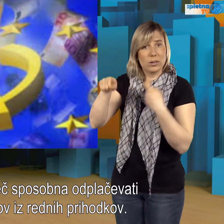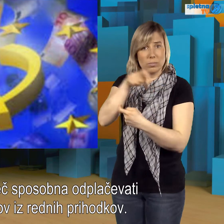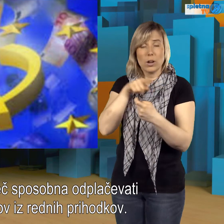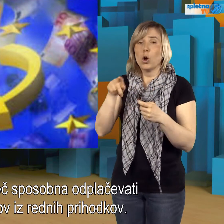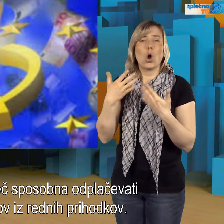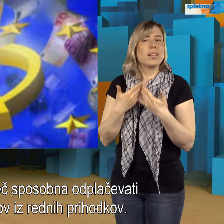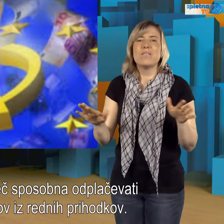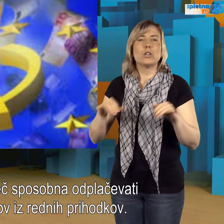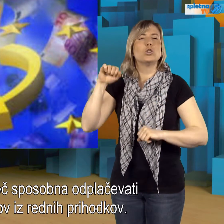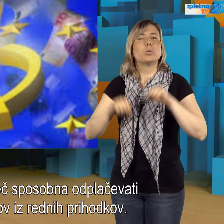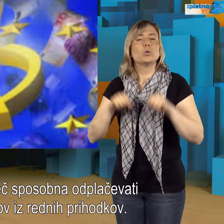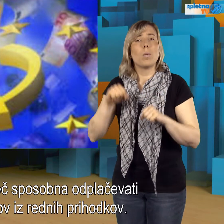dolgov iz rednih prihodkov.